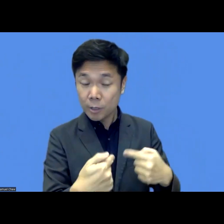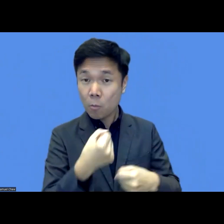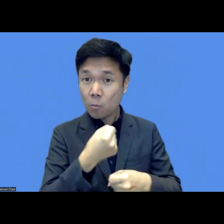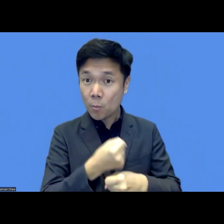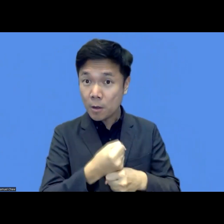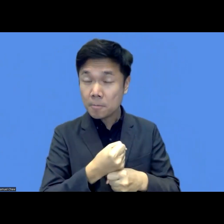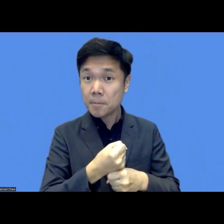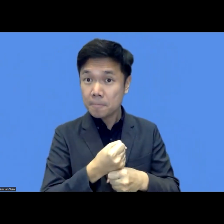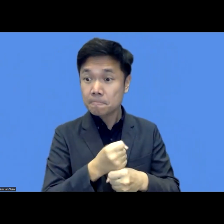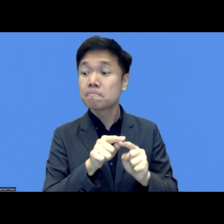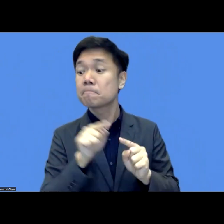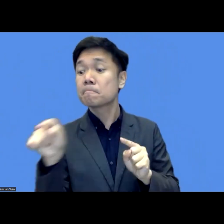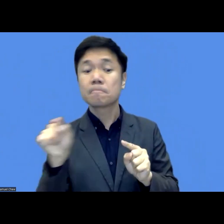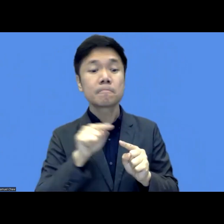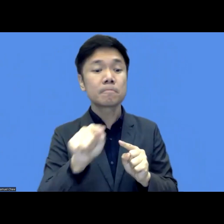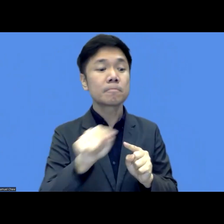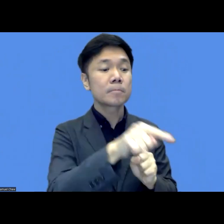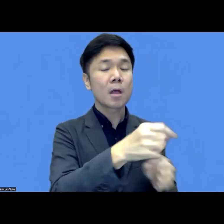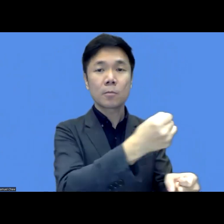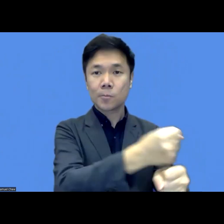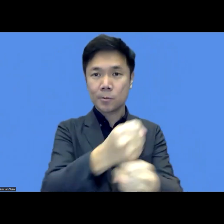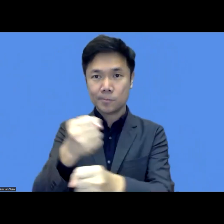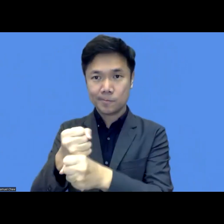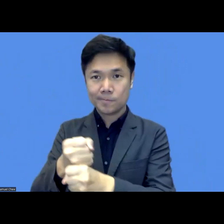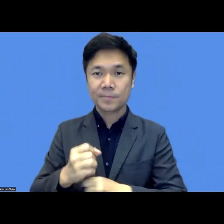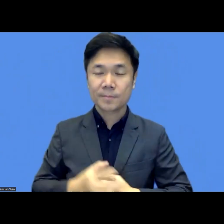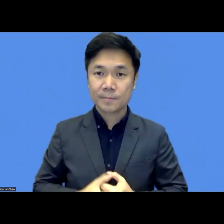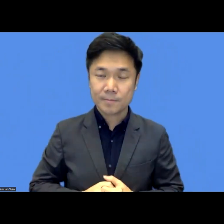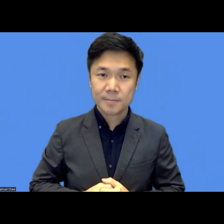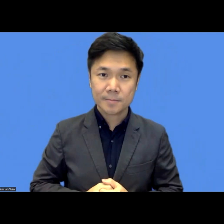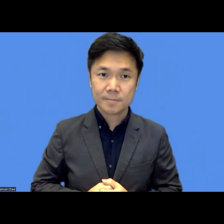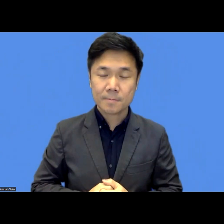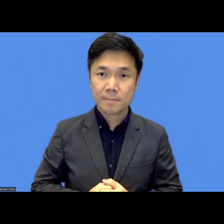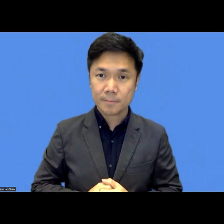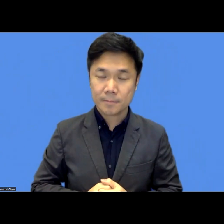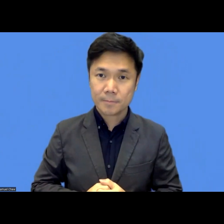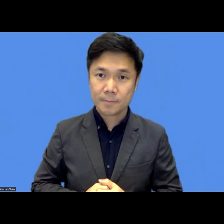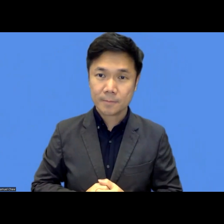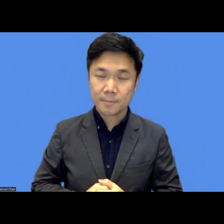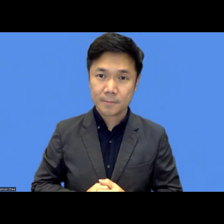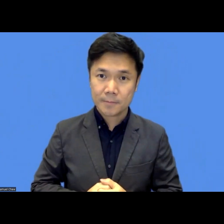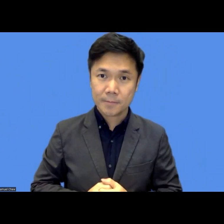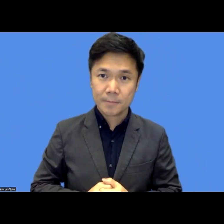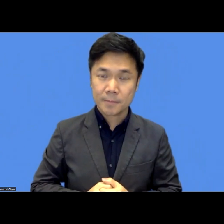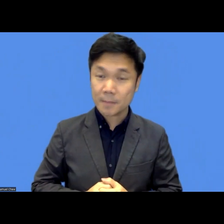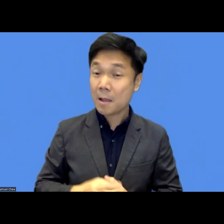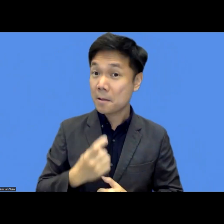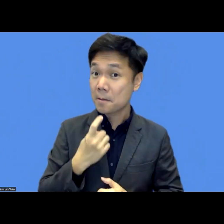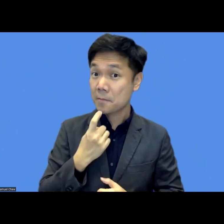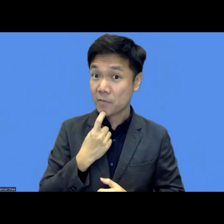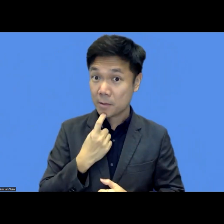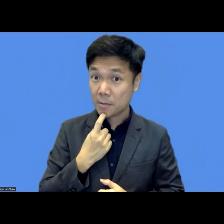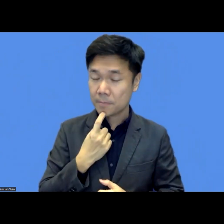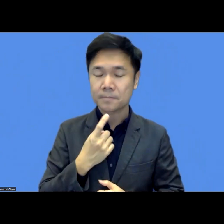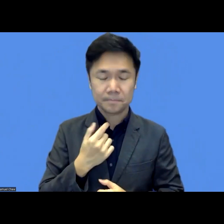Finlandia y las maneras innovadoras de cómo eso puede suceder. Para